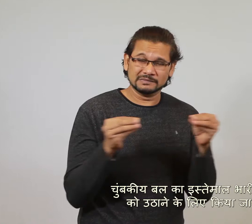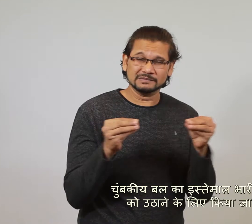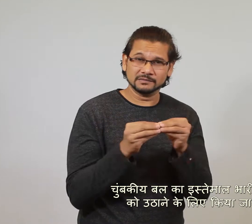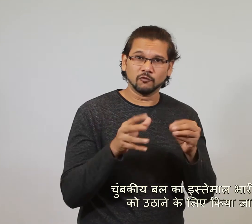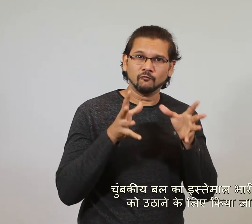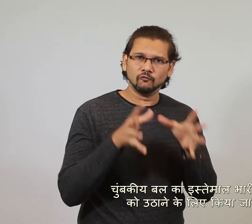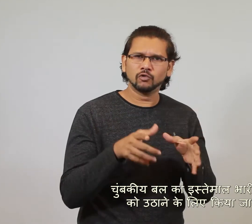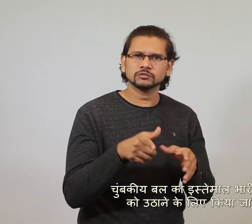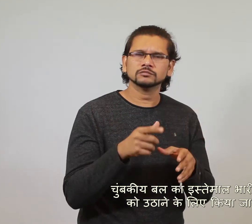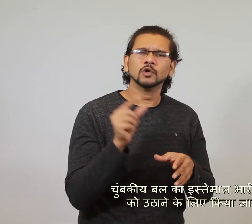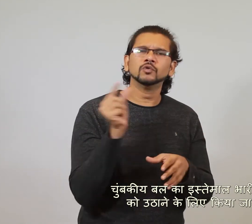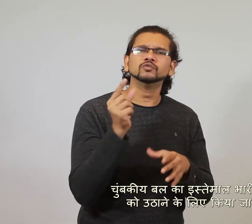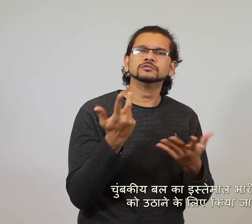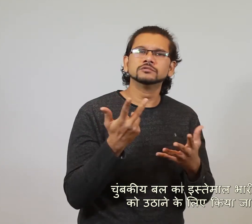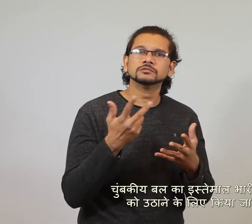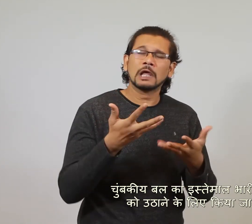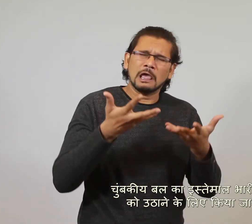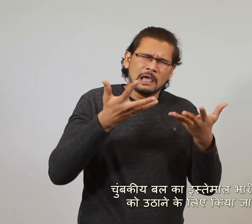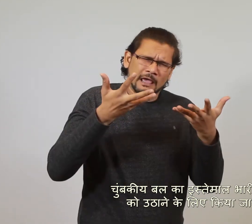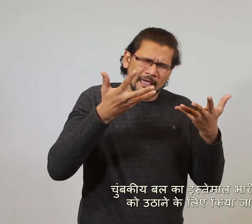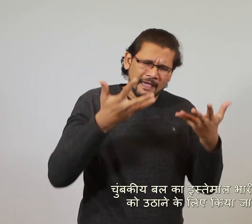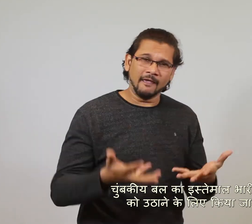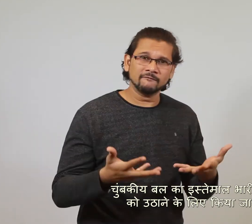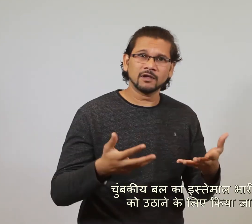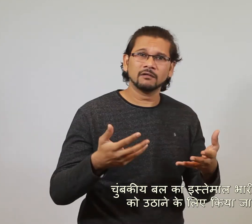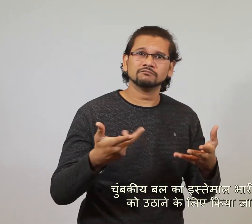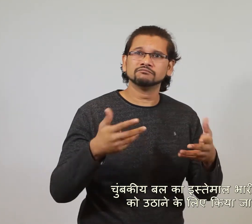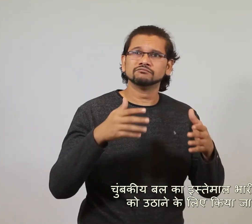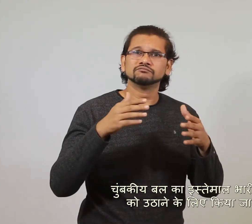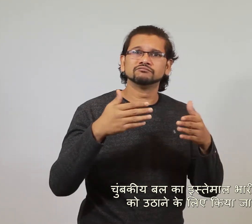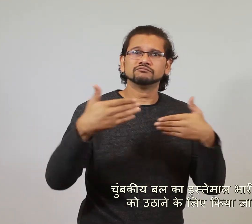चुम्ब की अबल का इस्तमाल भारी कंटेनरों को उठाने के लिए किया जाता है